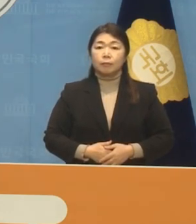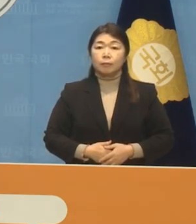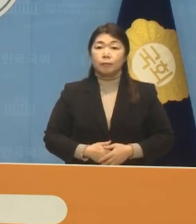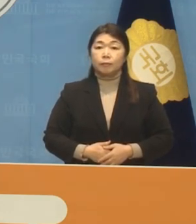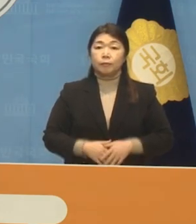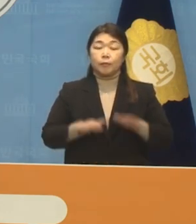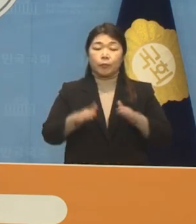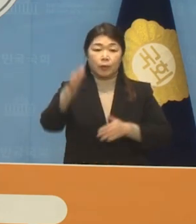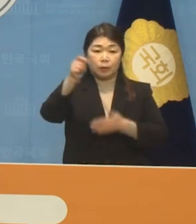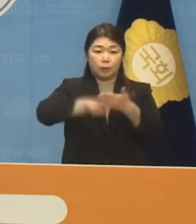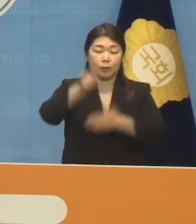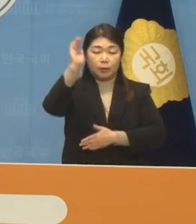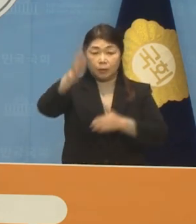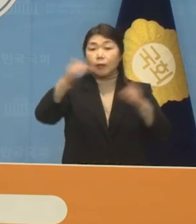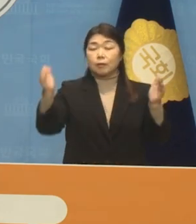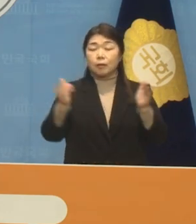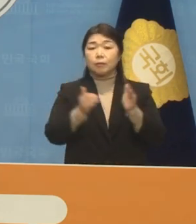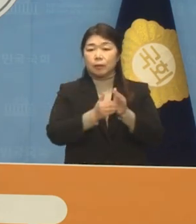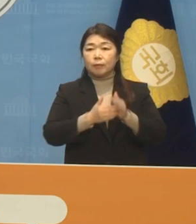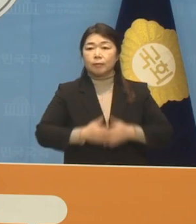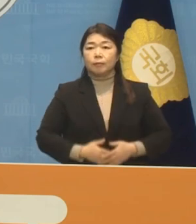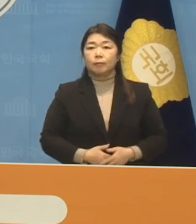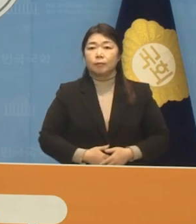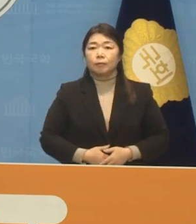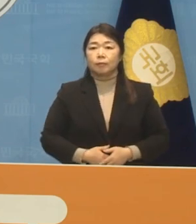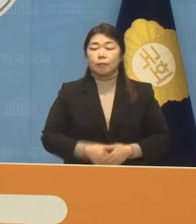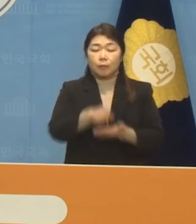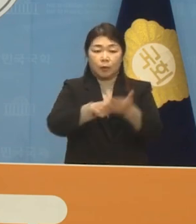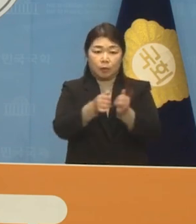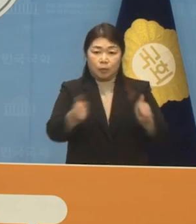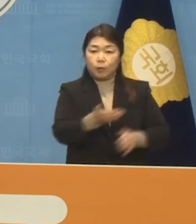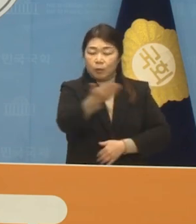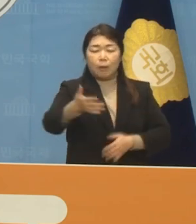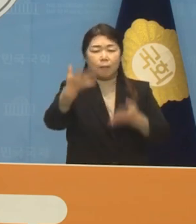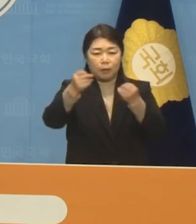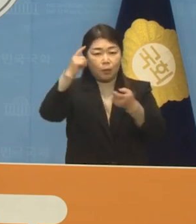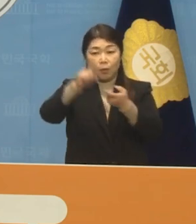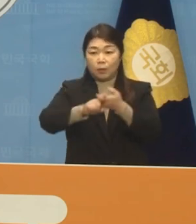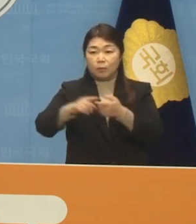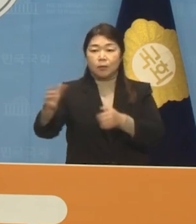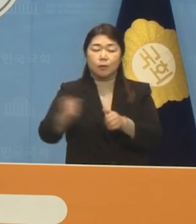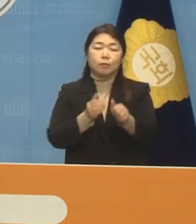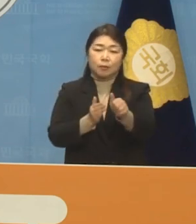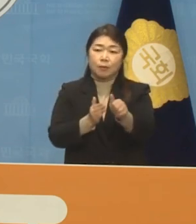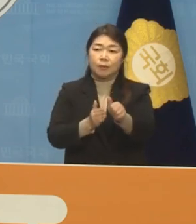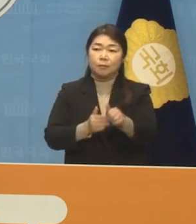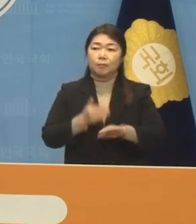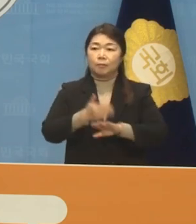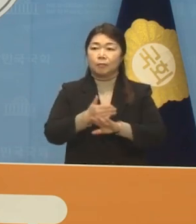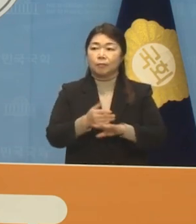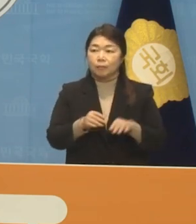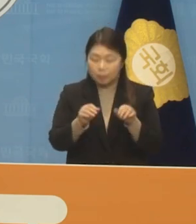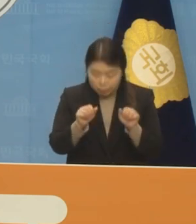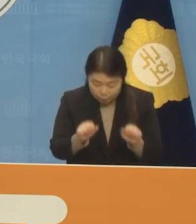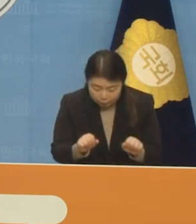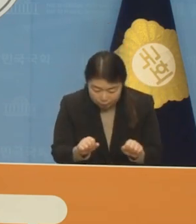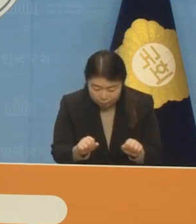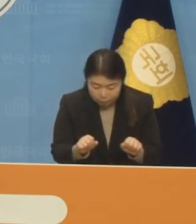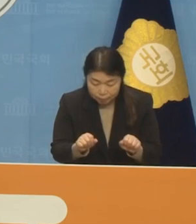네, 이것으로 기자회견을 모두 마치겠습니다. 네, 언론인 여러분의 많은 관심 부탁드립니다. 고맙습니다. 네,